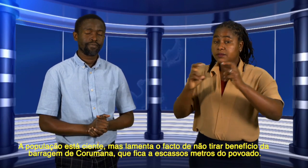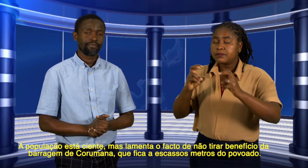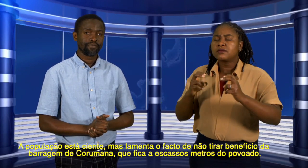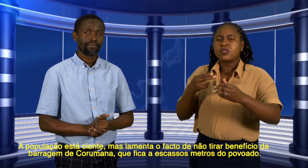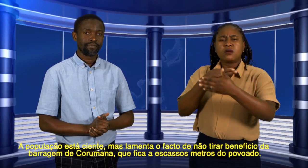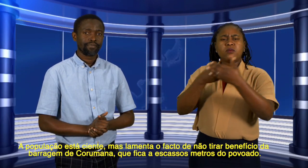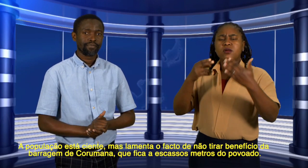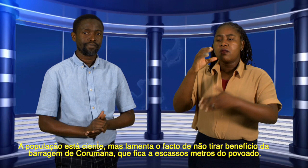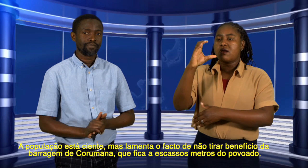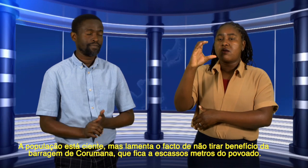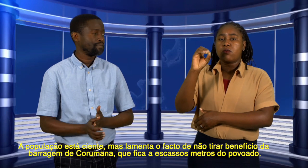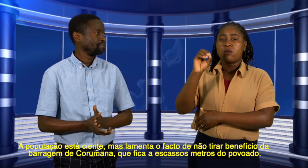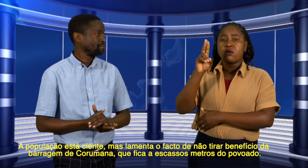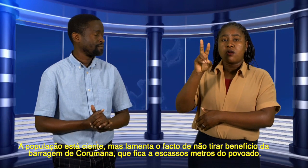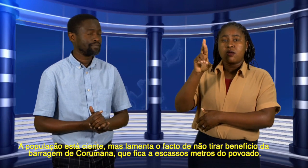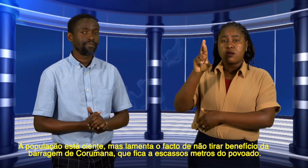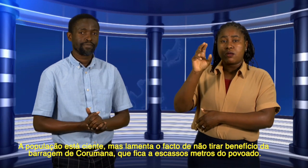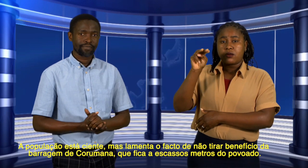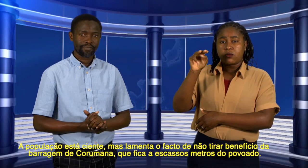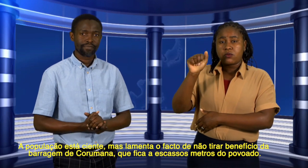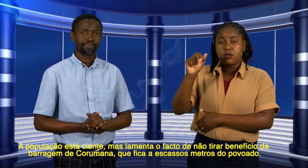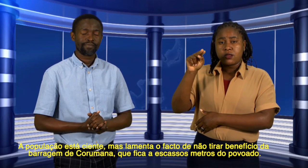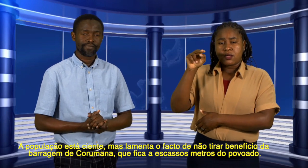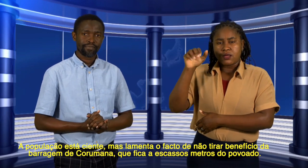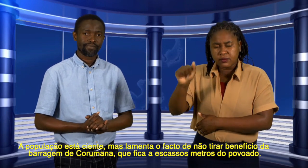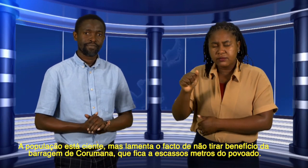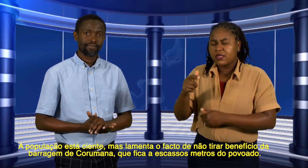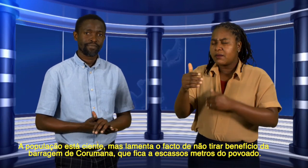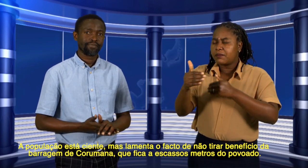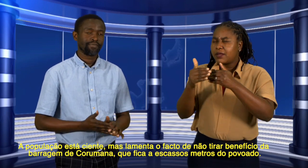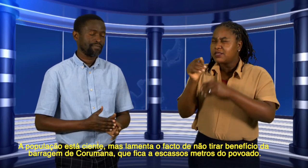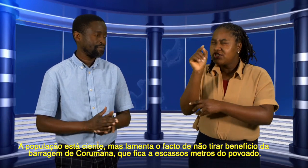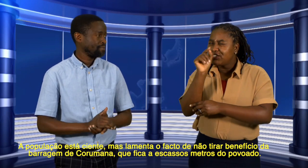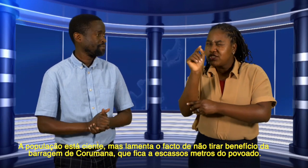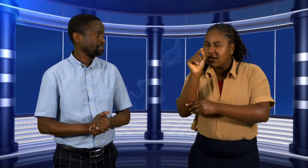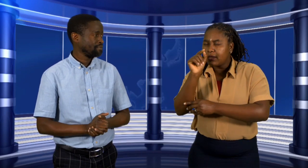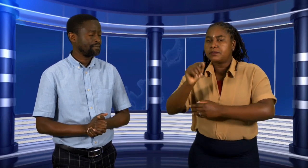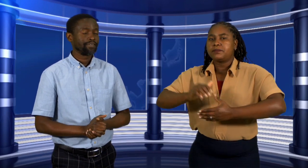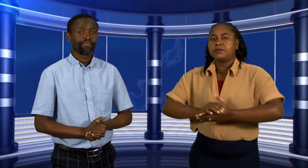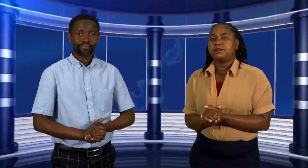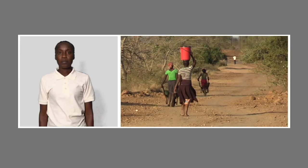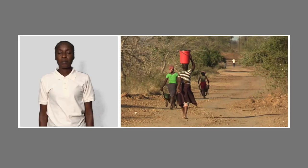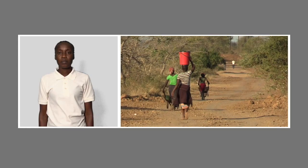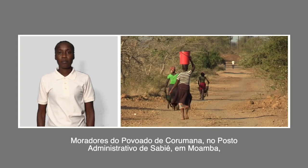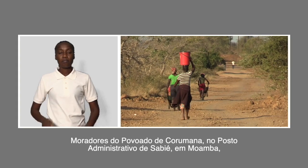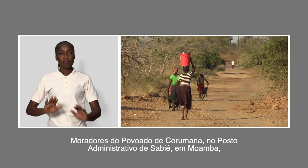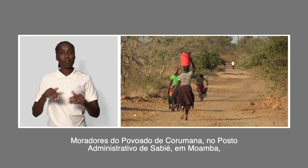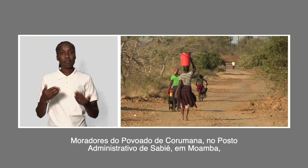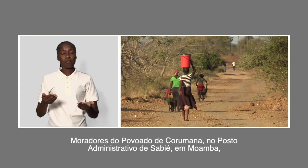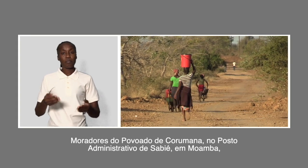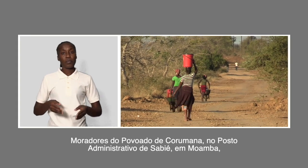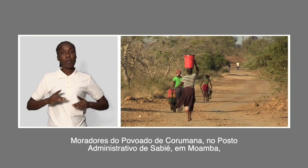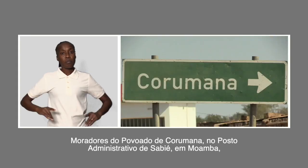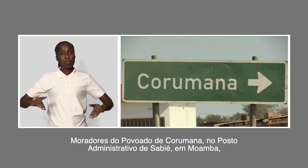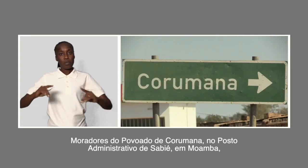de não tirar benefício da barragem de Curumana, que fica a escassos metros do povoado. Moradores do